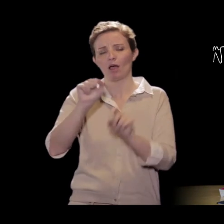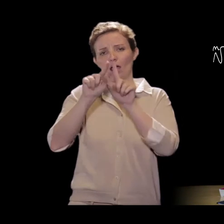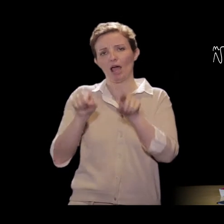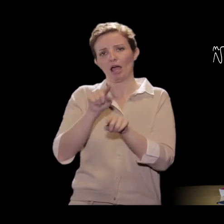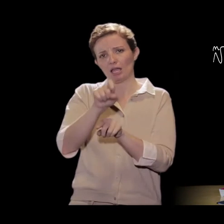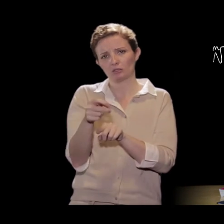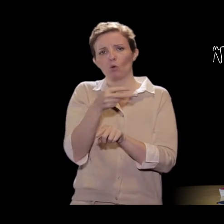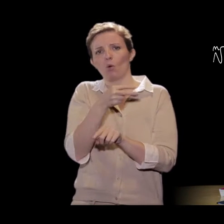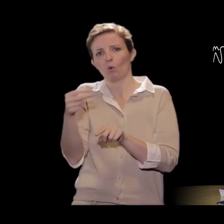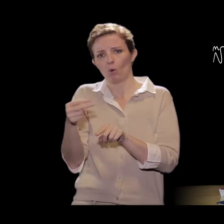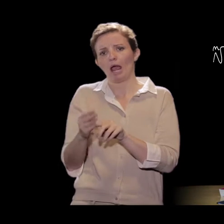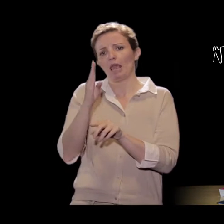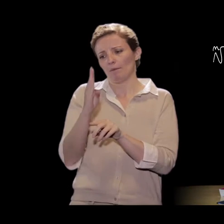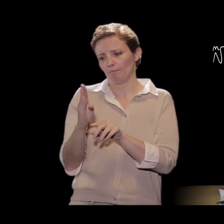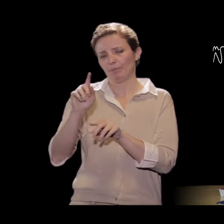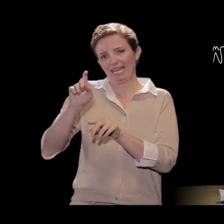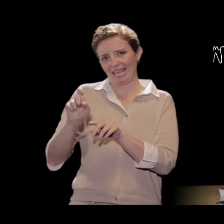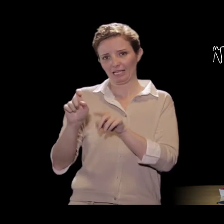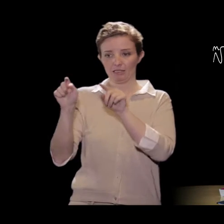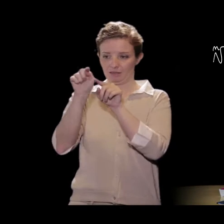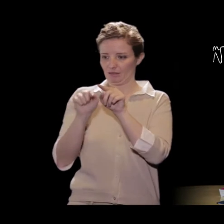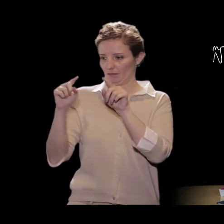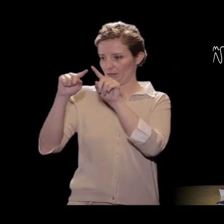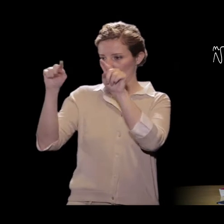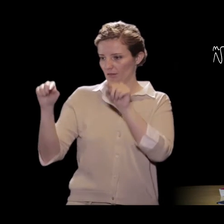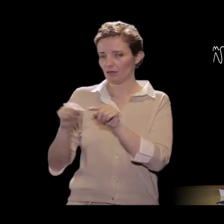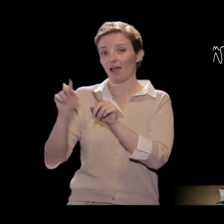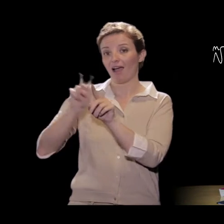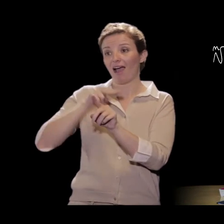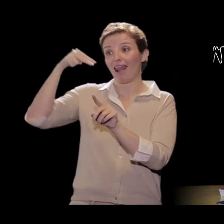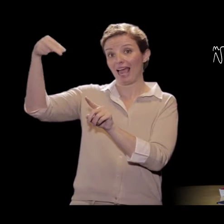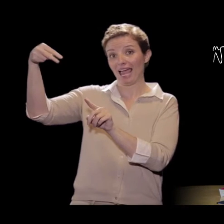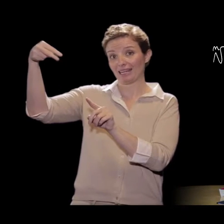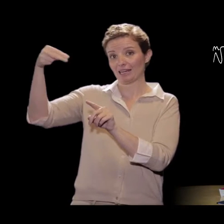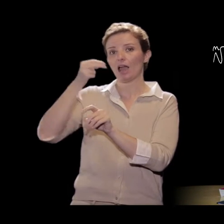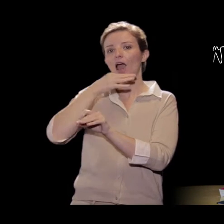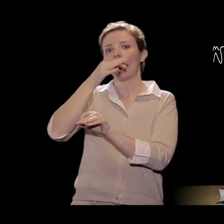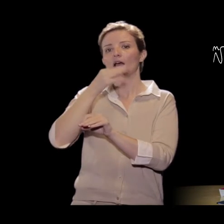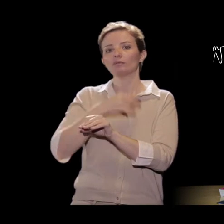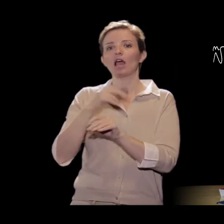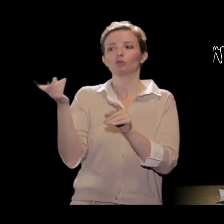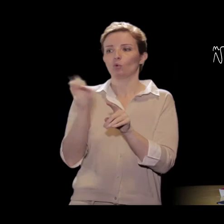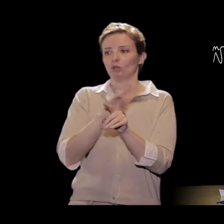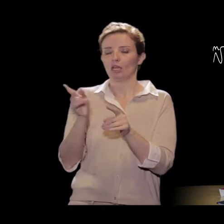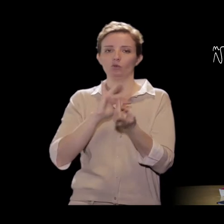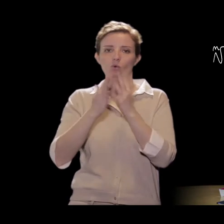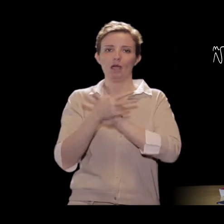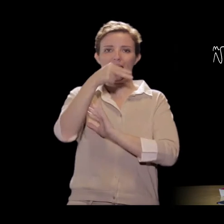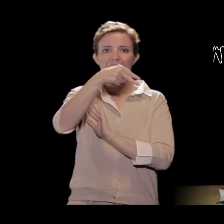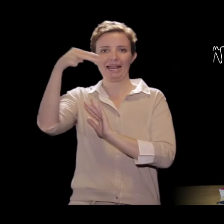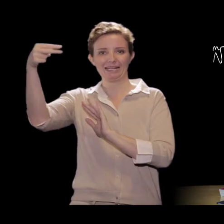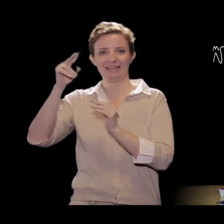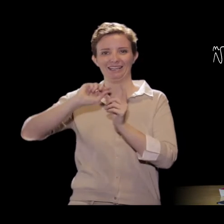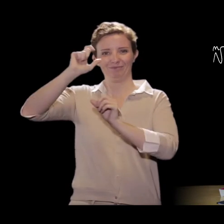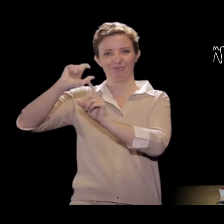= BX evidentemente alla n quindi elevando alla n primo e secondo membro A questo punto si